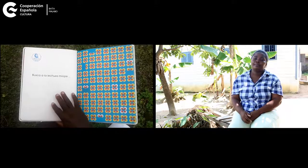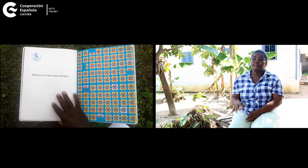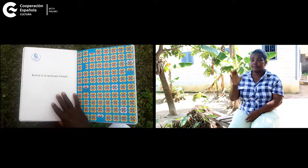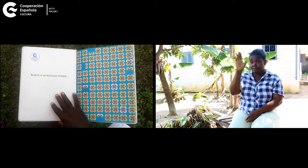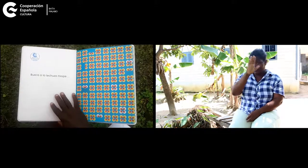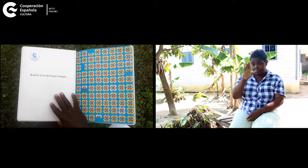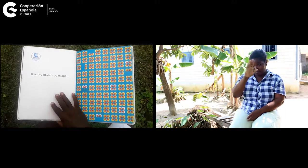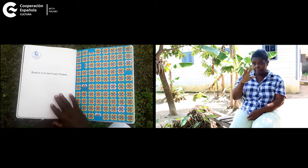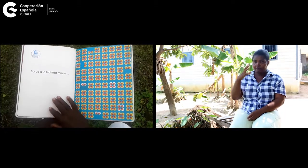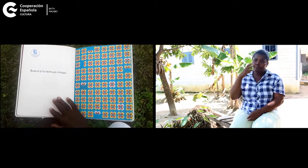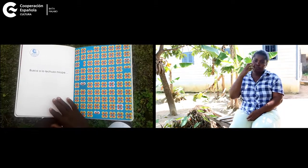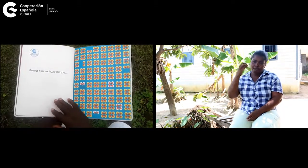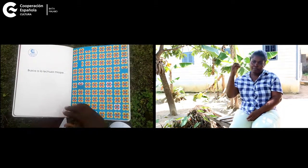Busca a la lechuza miope.